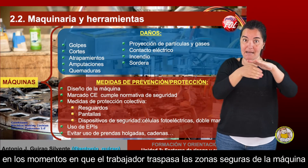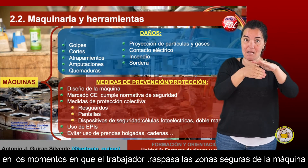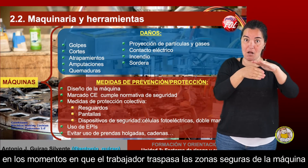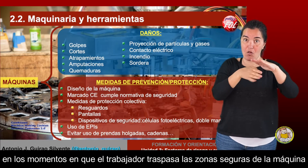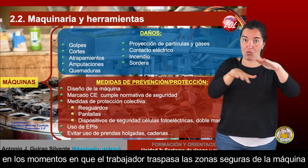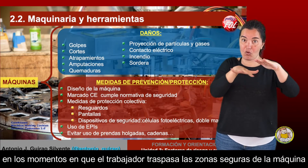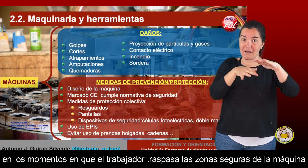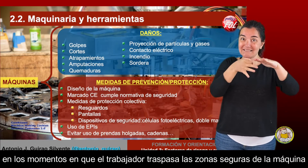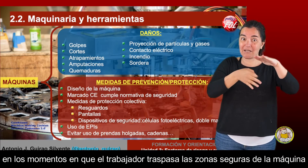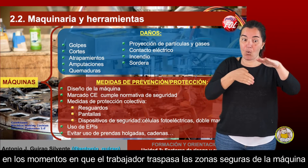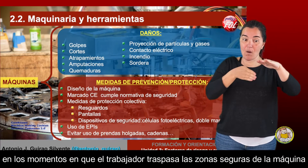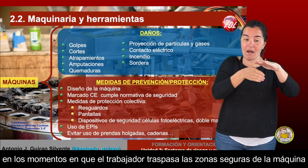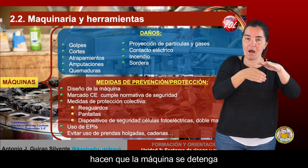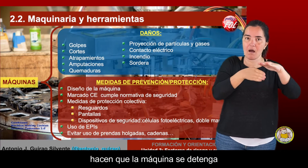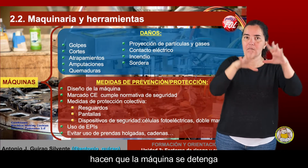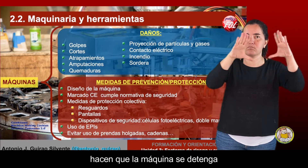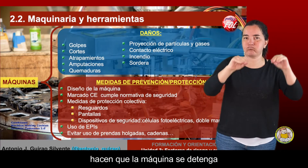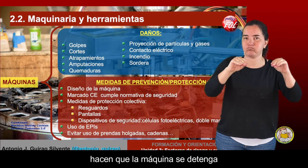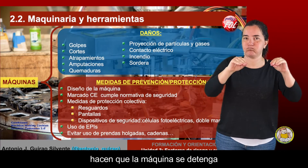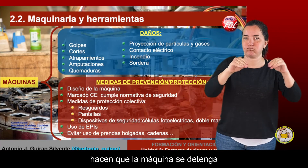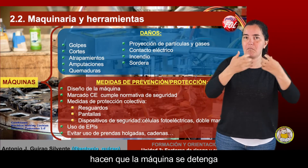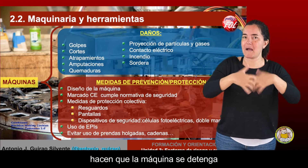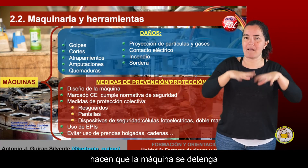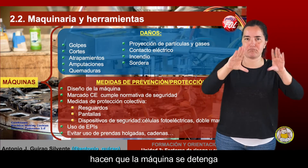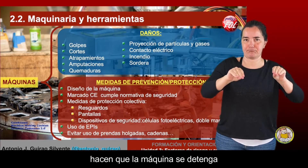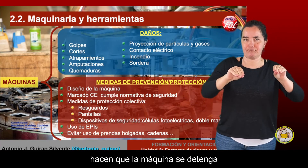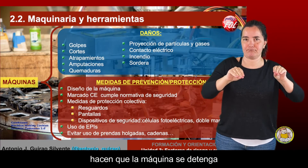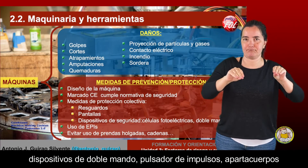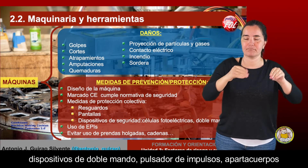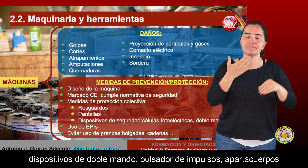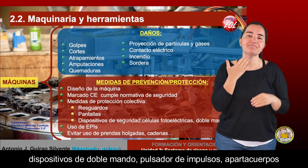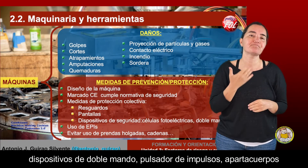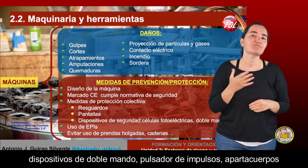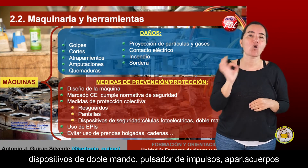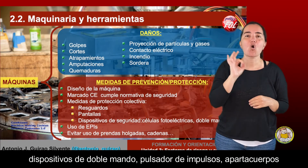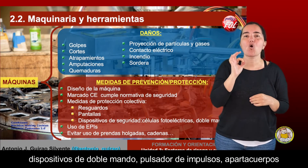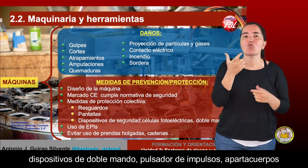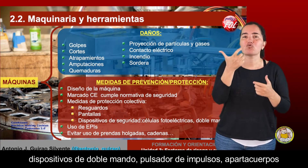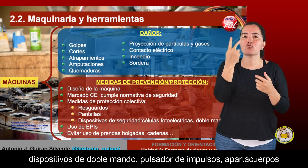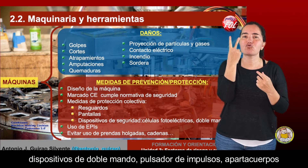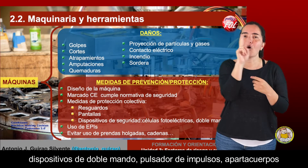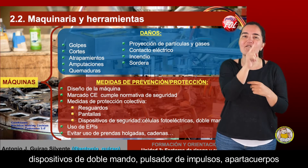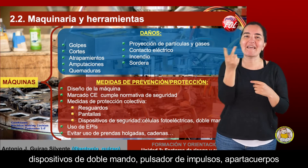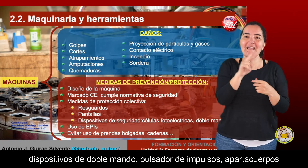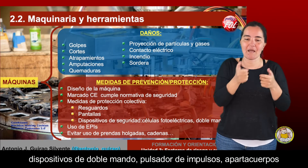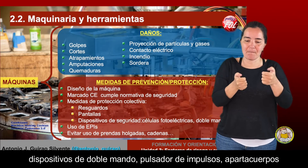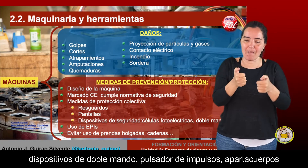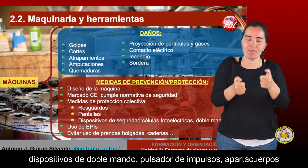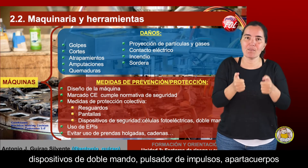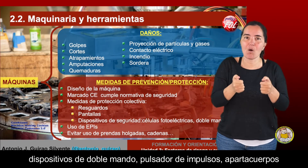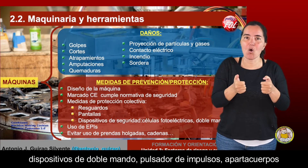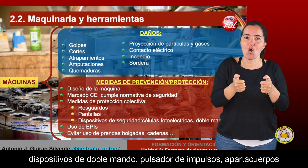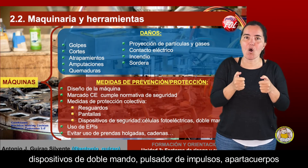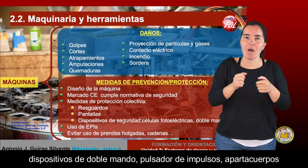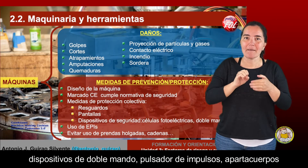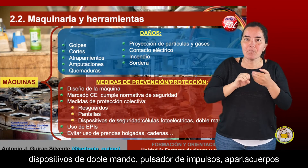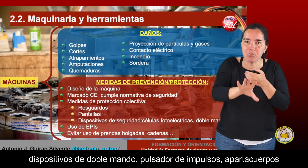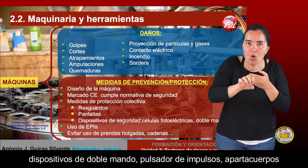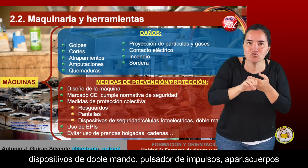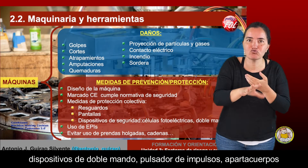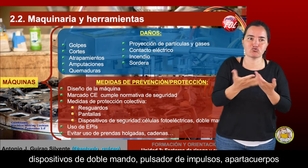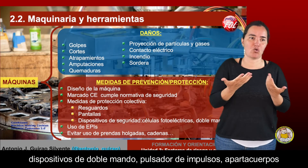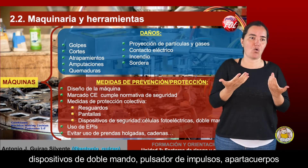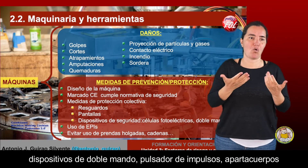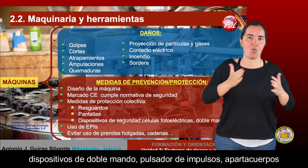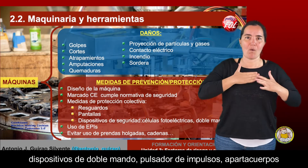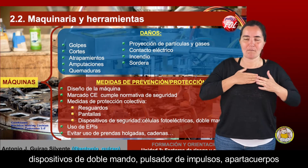traspasa las zonas seguras de la máquina hacen que la máquina se detenga, dispositivos de doble mando, de pulsador de